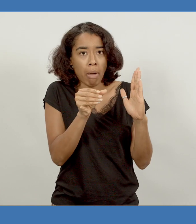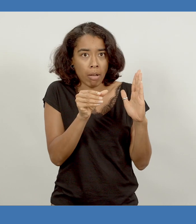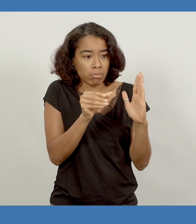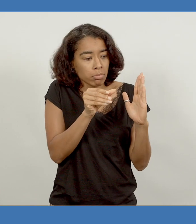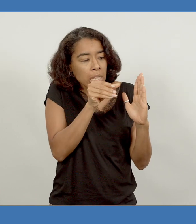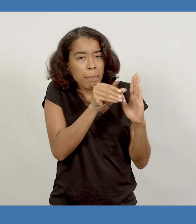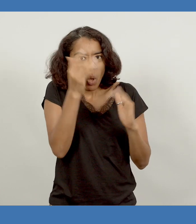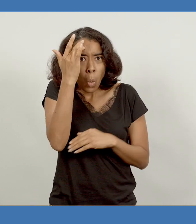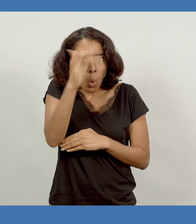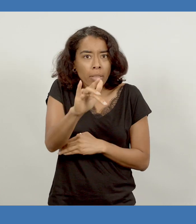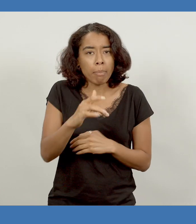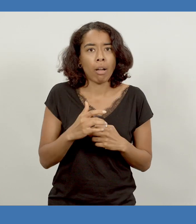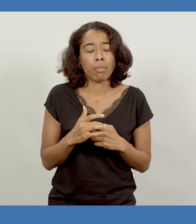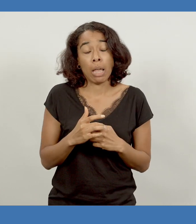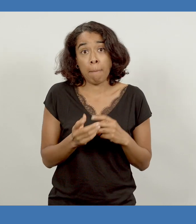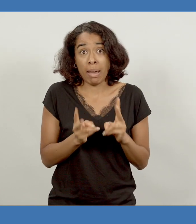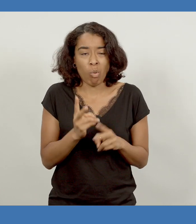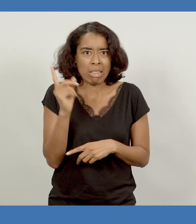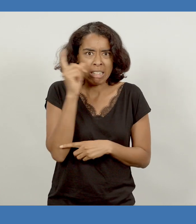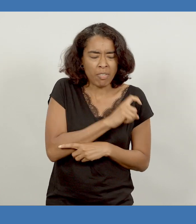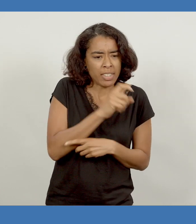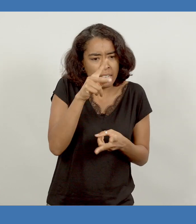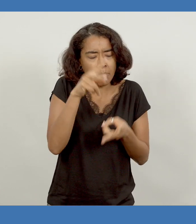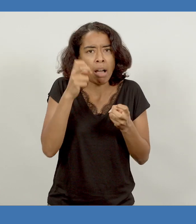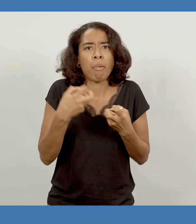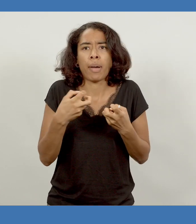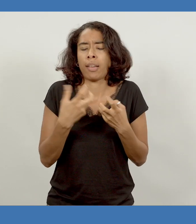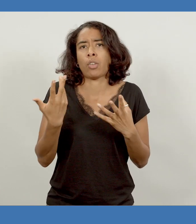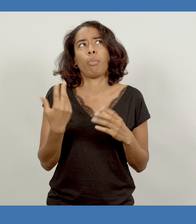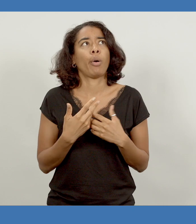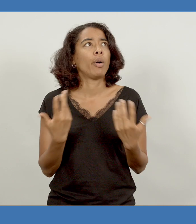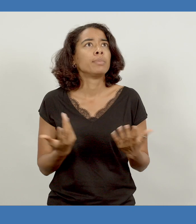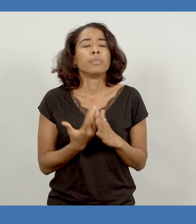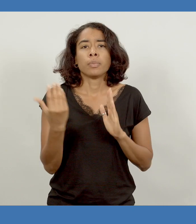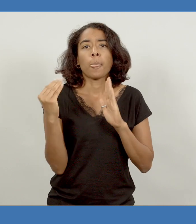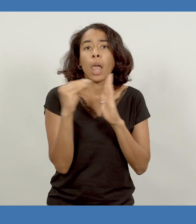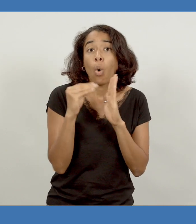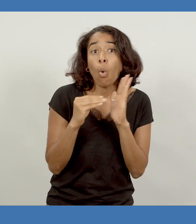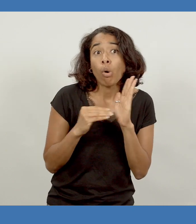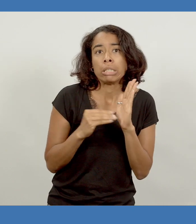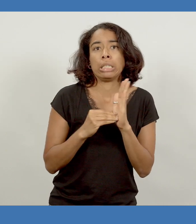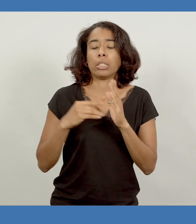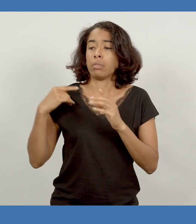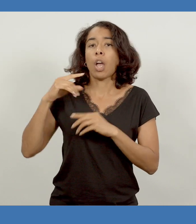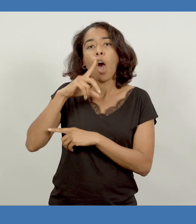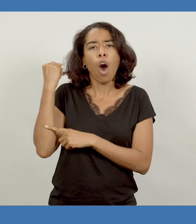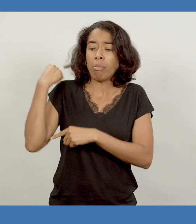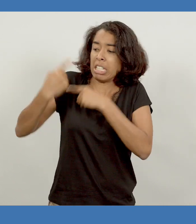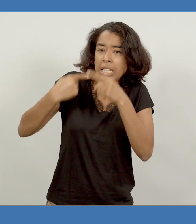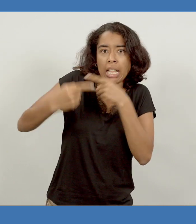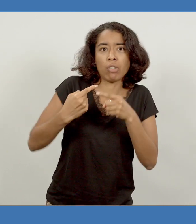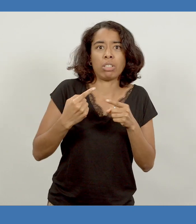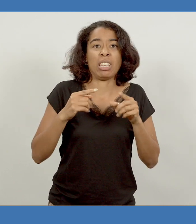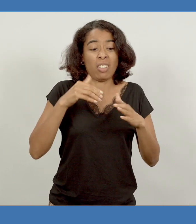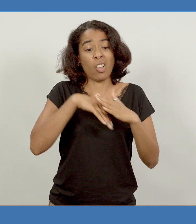sont complètement hermétiques. On a du mal à aller se concentrer sur, par exemple, les généalogies des 9 premiers